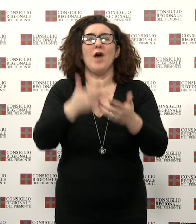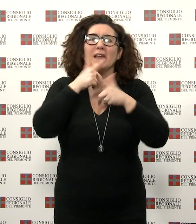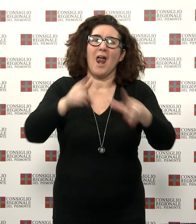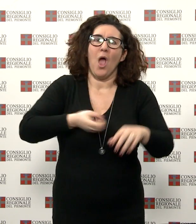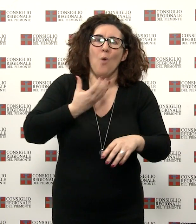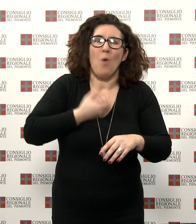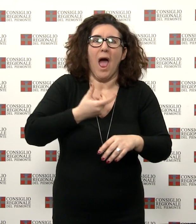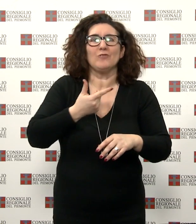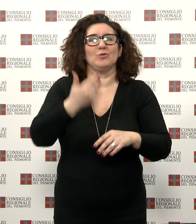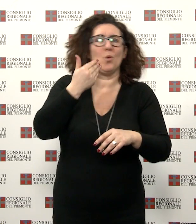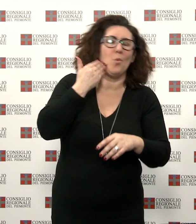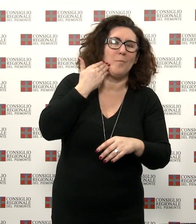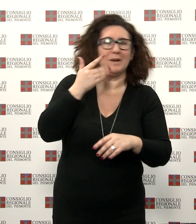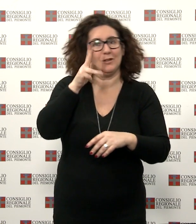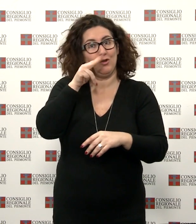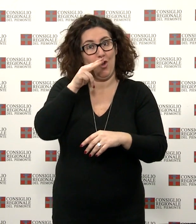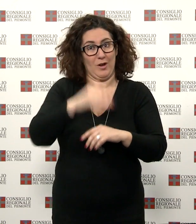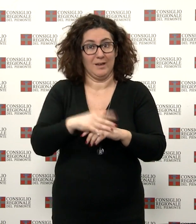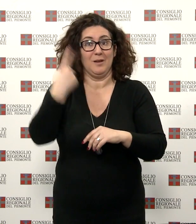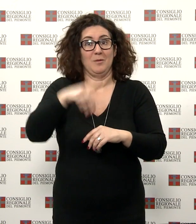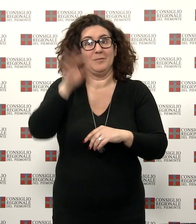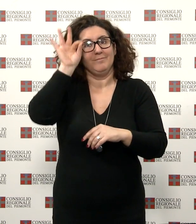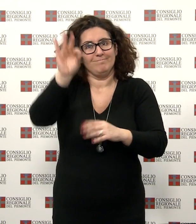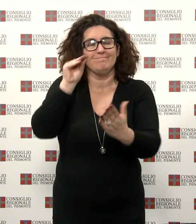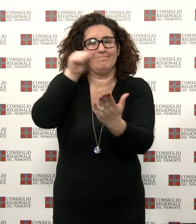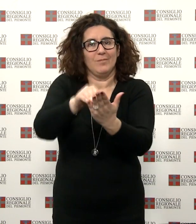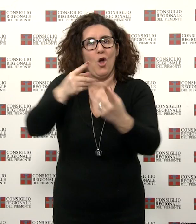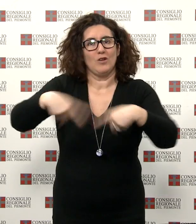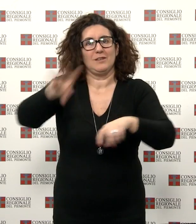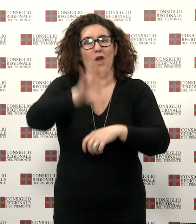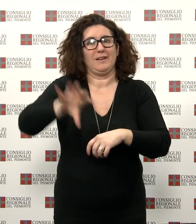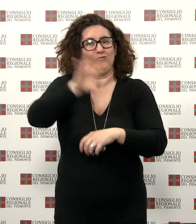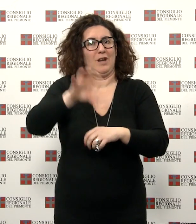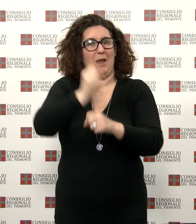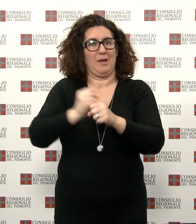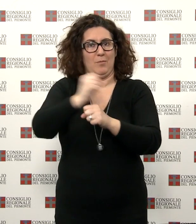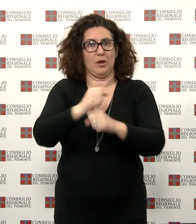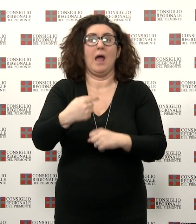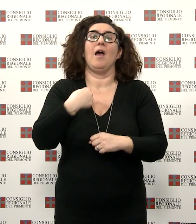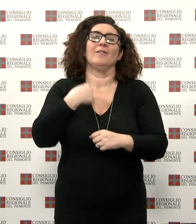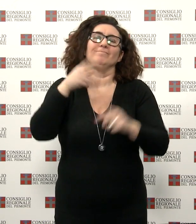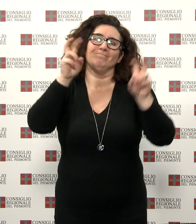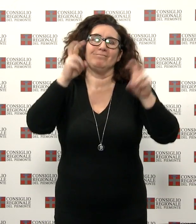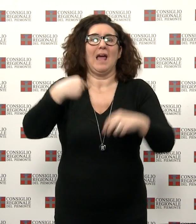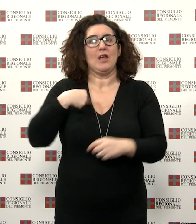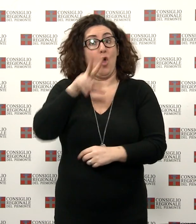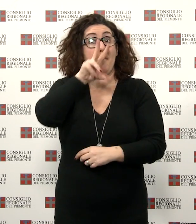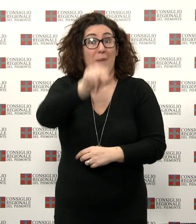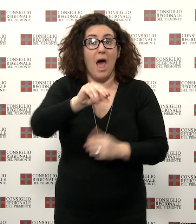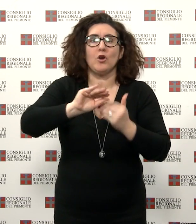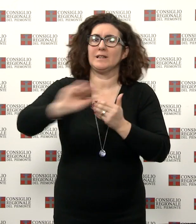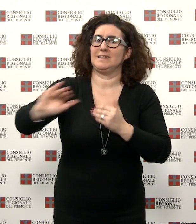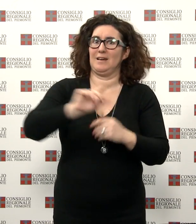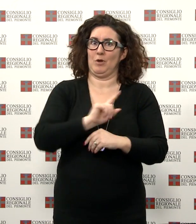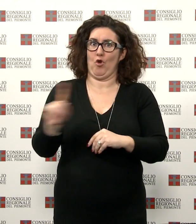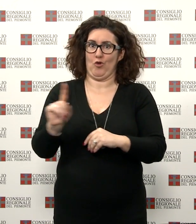e di comunicazione del Consiglio regionale del Piemonte. Il documento, intitolato Io parlo e non discrimino, condiviso con la Giunta regionale,